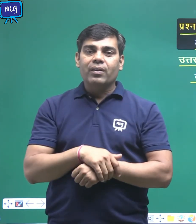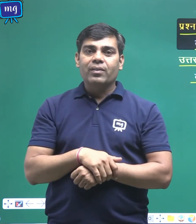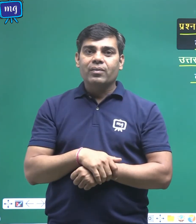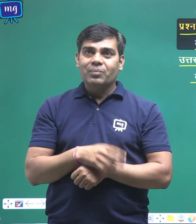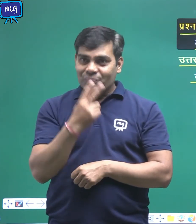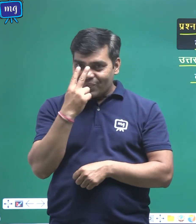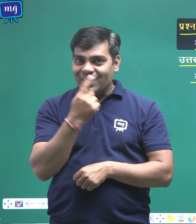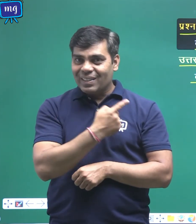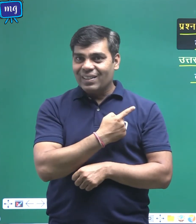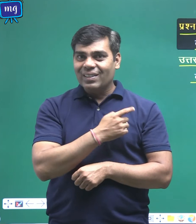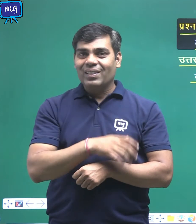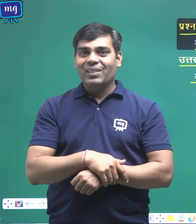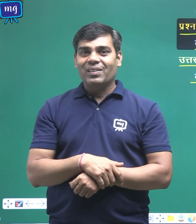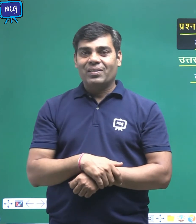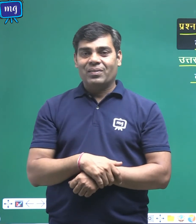दिखाई दे रही है।